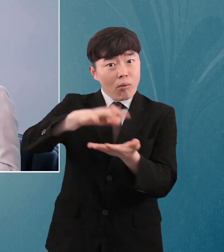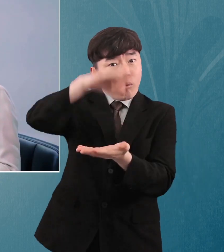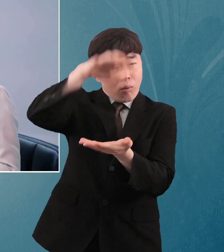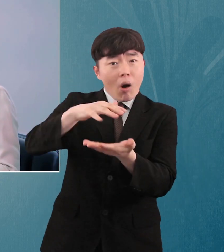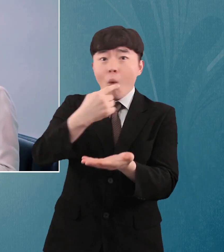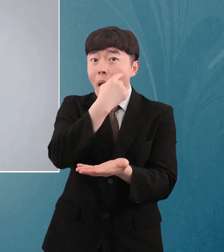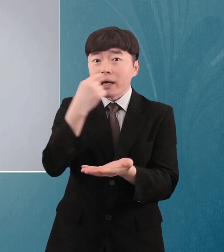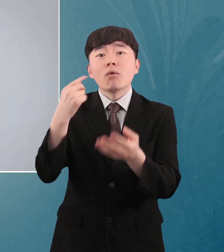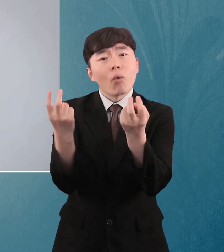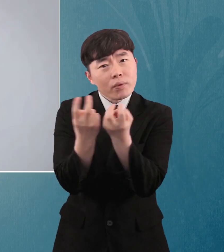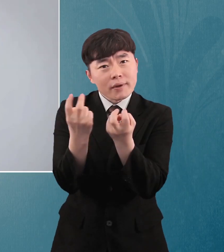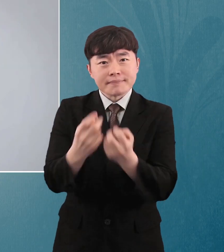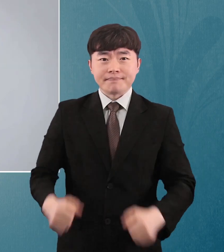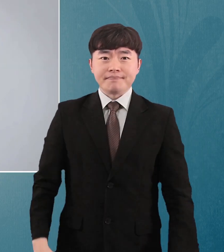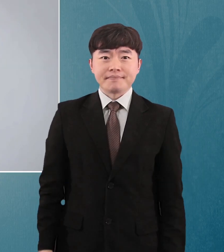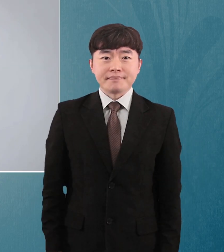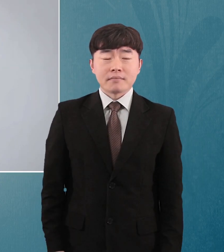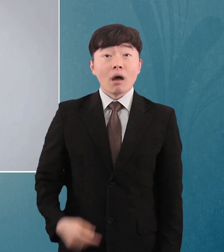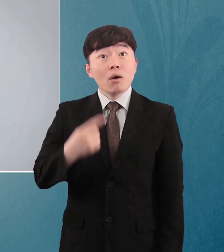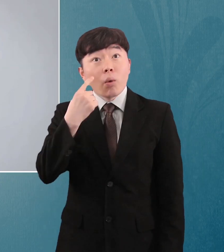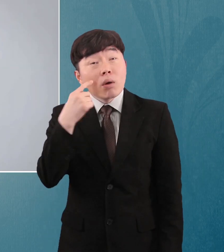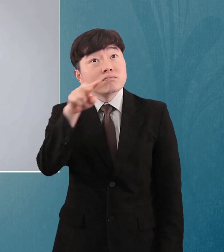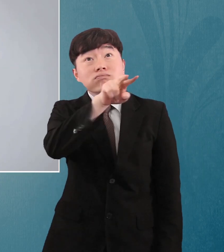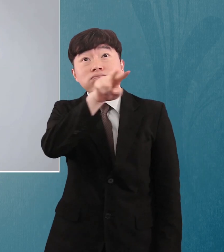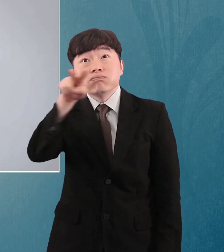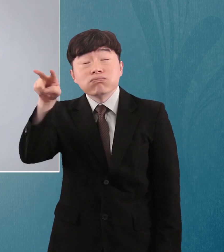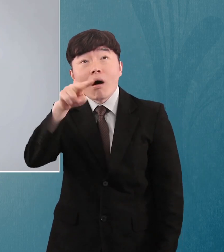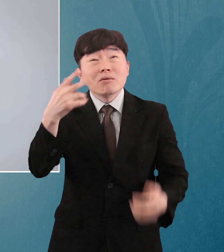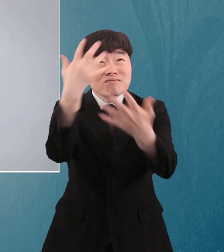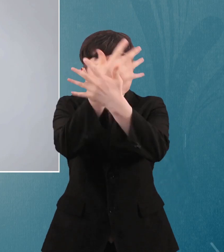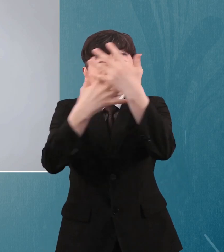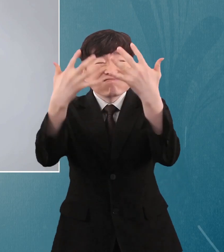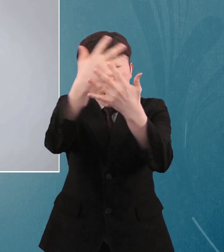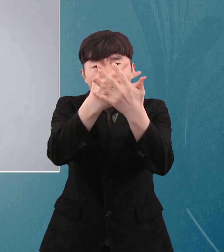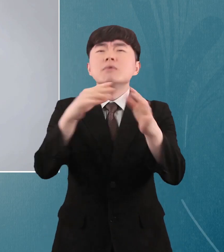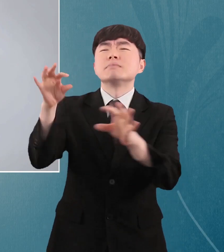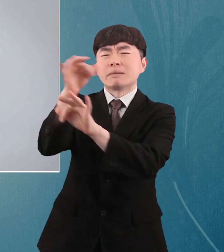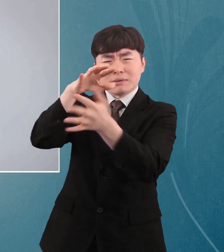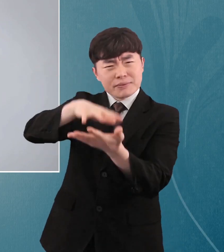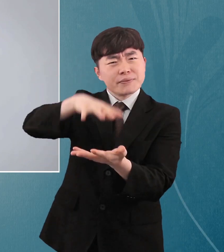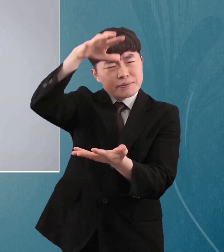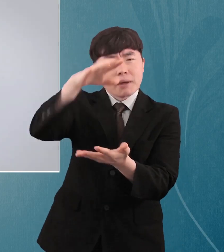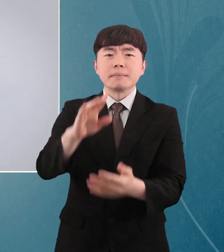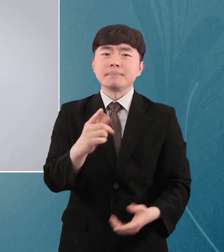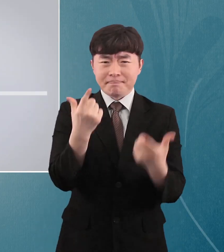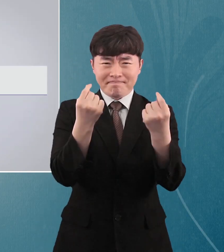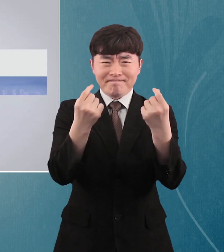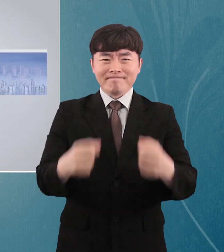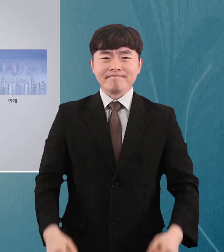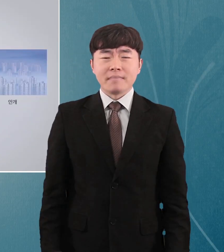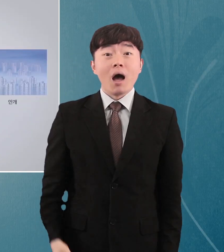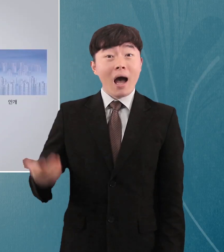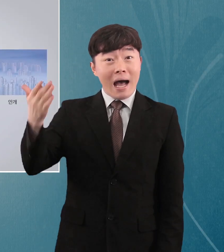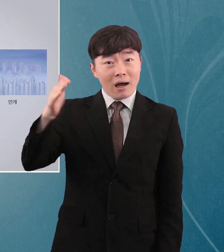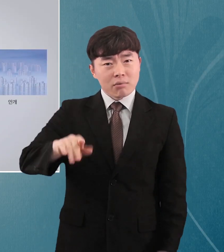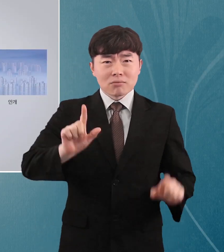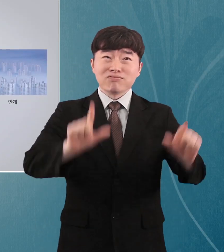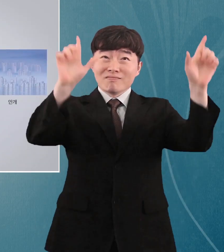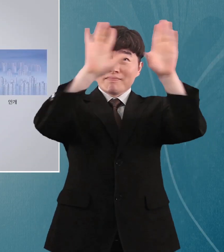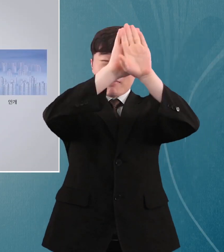확인할 수 있을까요? 일반적으로 시정거리가 짧으면 미세먼지 농도가 높은 경우가 많습니다만 날씨가